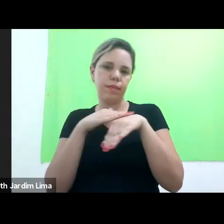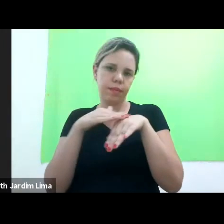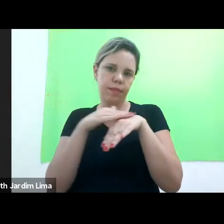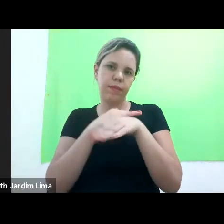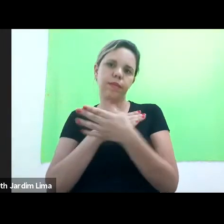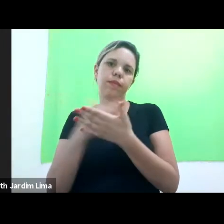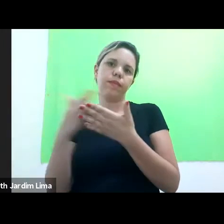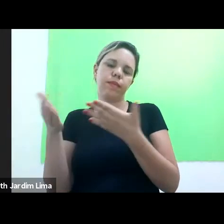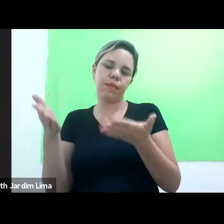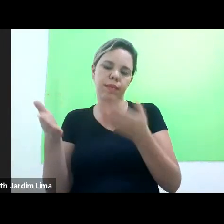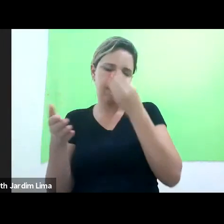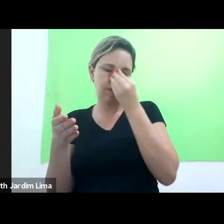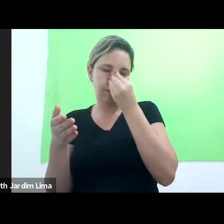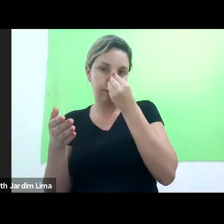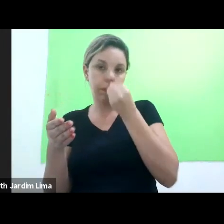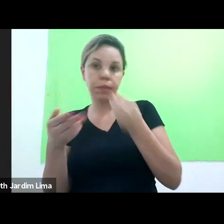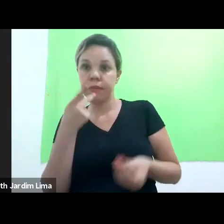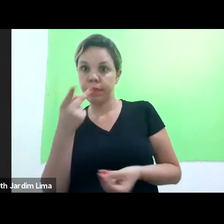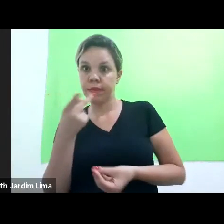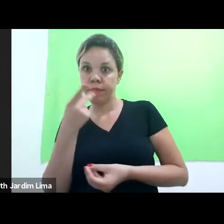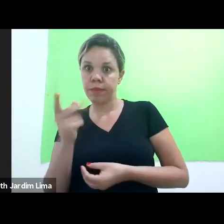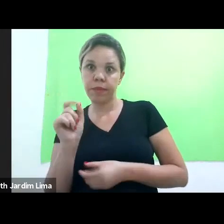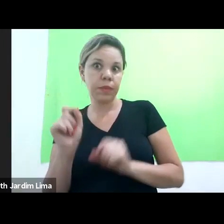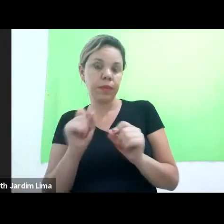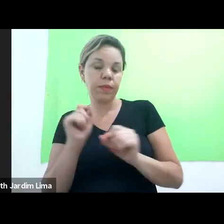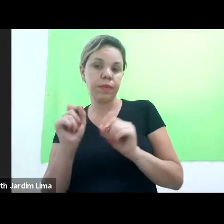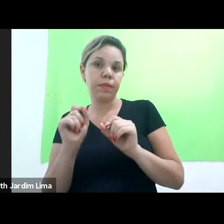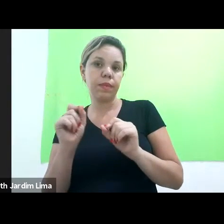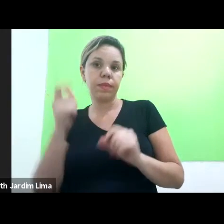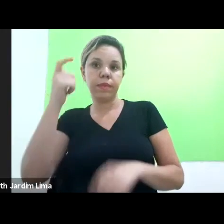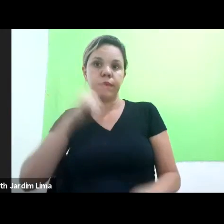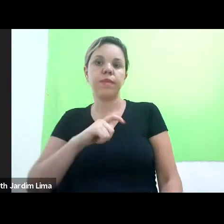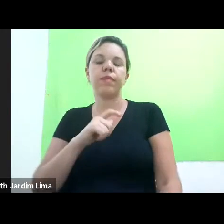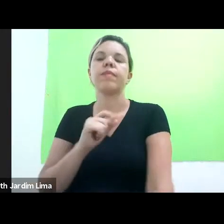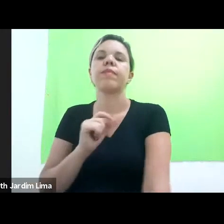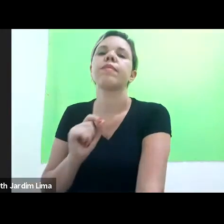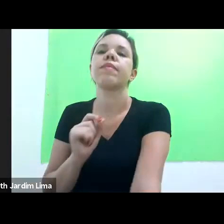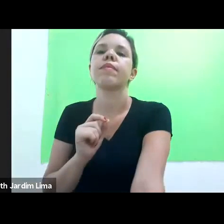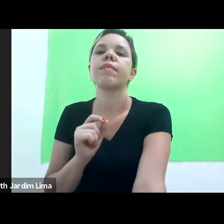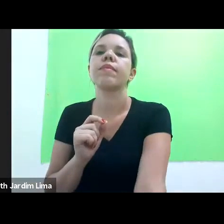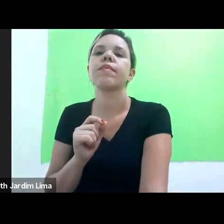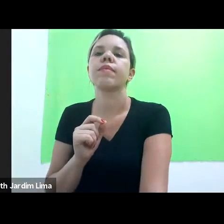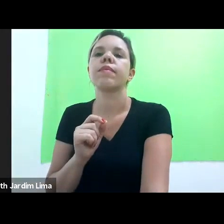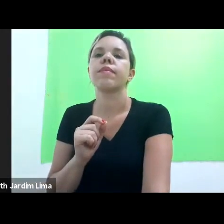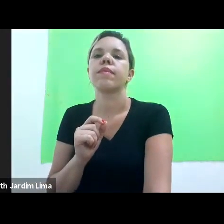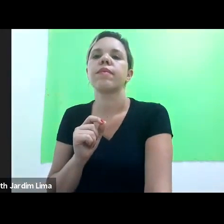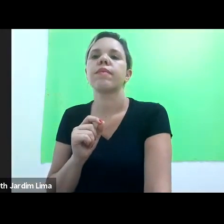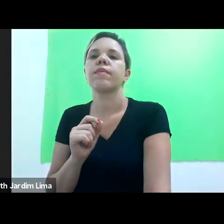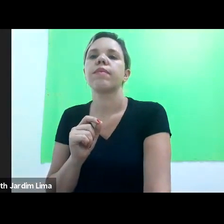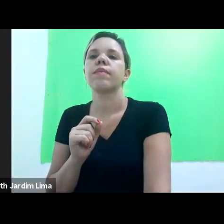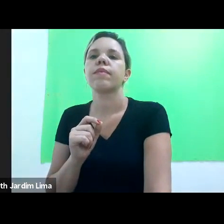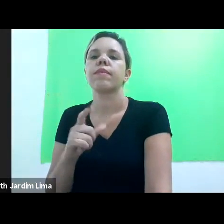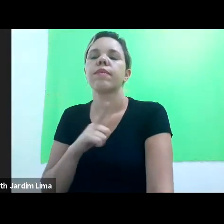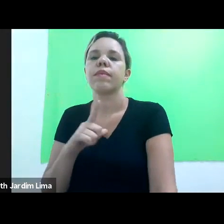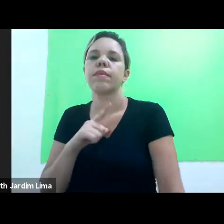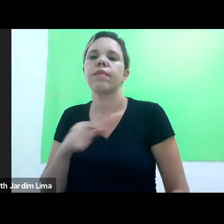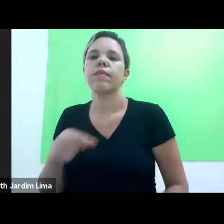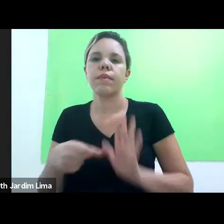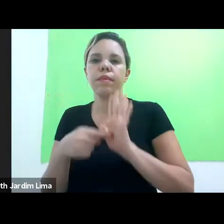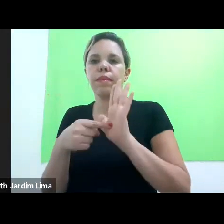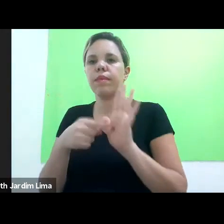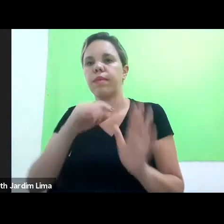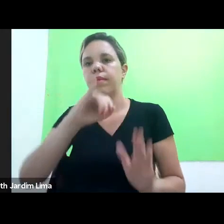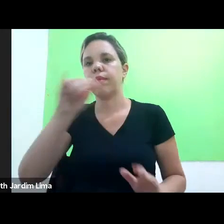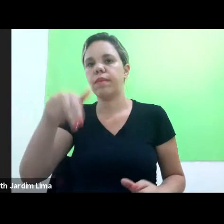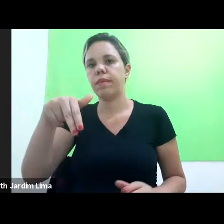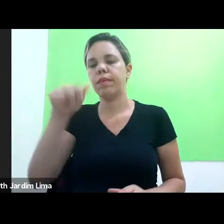inicial, falando, né, quem vos fala aqui, quem é que está falando. Bom, eu fui apresentada aí pela Janaína,